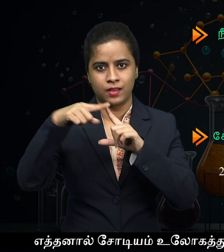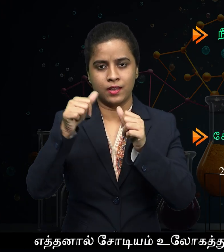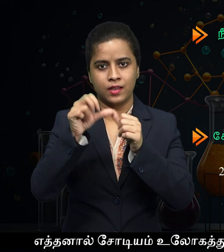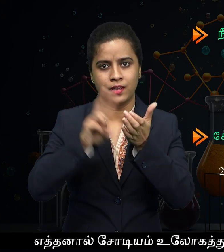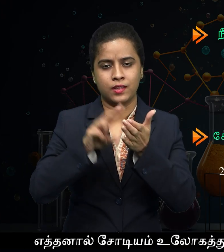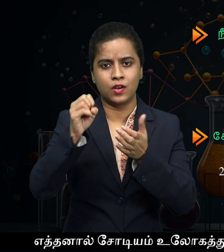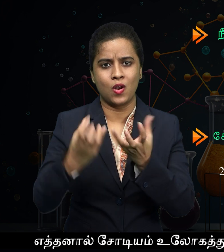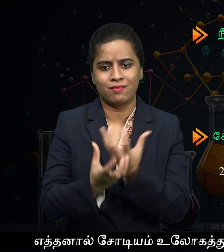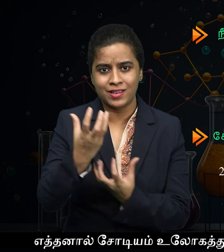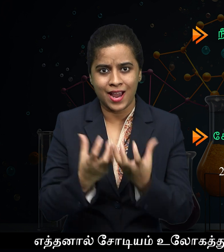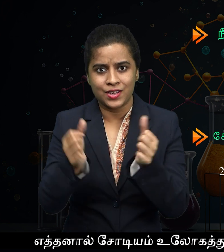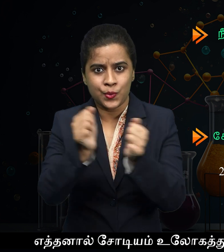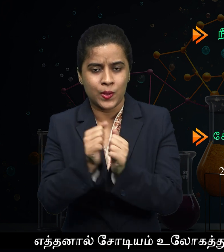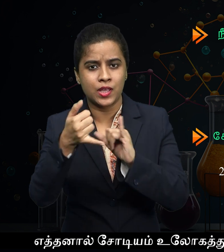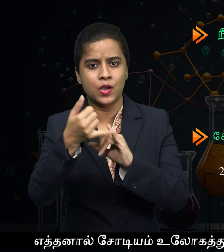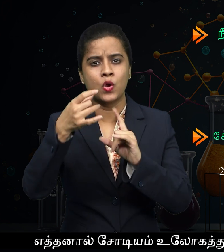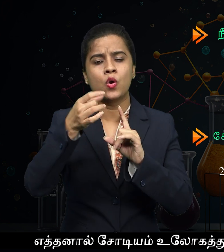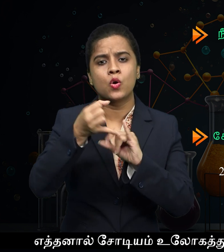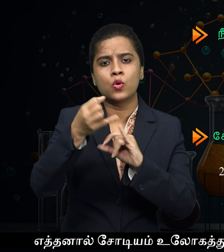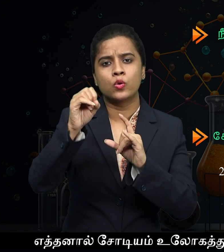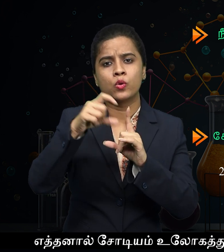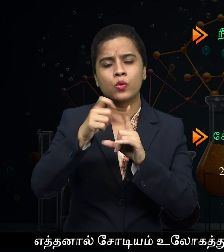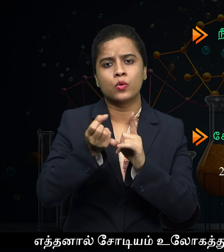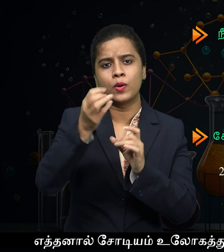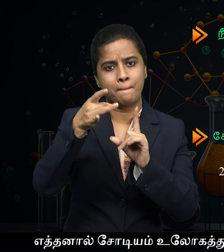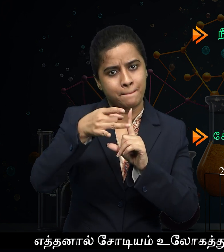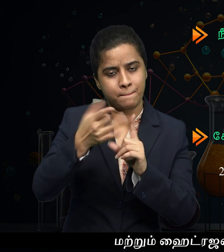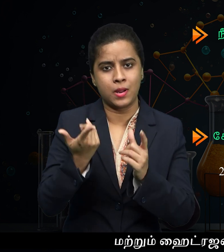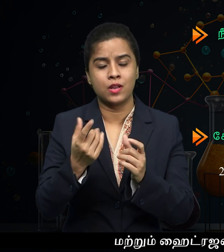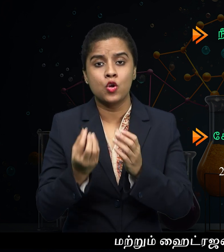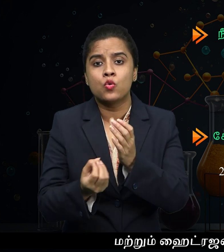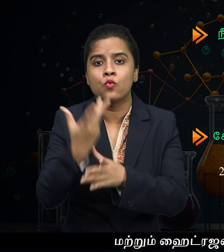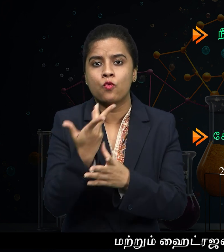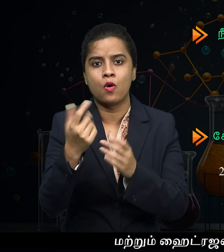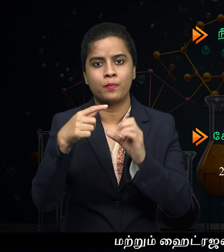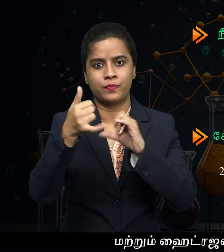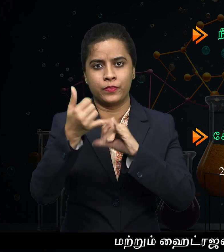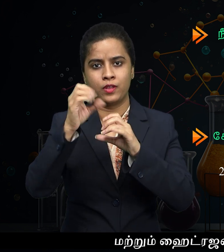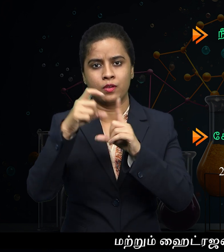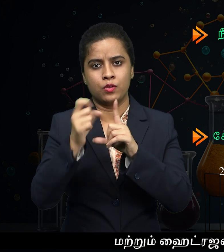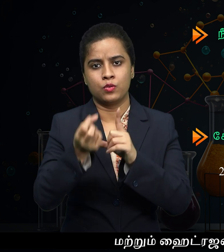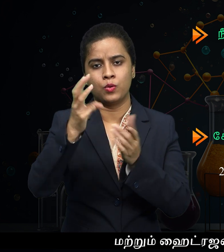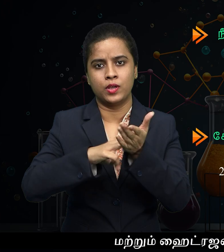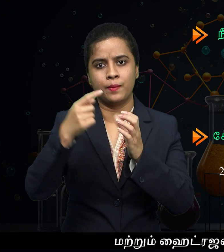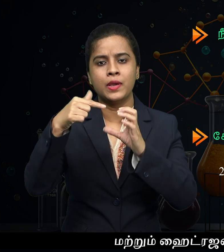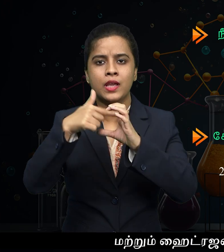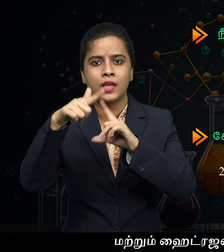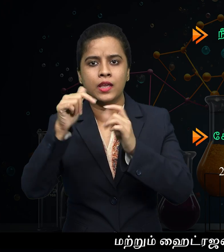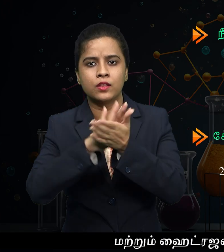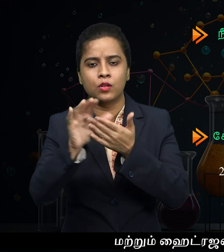எத்தனால் சோடியம் உலோகத்துடன் வினைபுரிந்து சோடியம் எத்தாக்சைடு மற்றும் ஹைட்ரஜன் வாயுவை